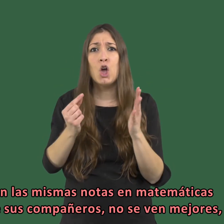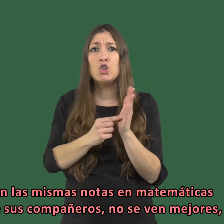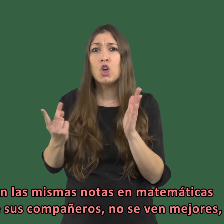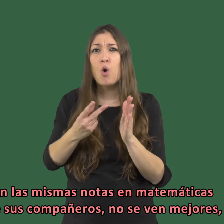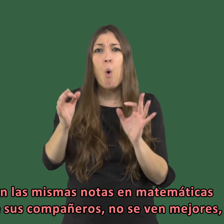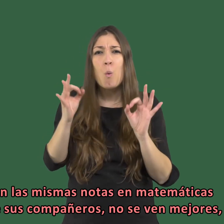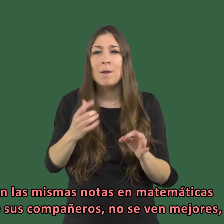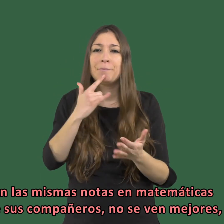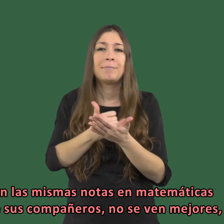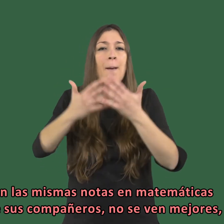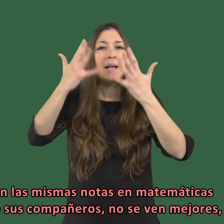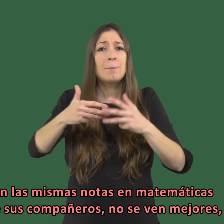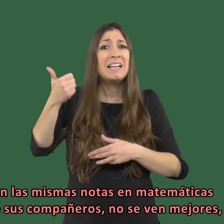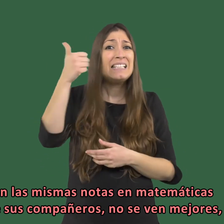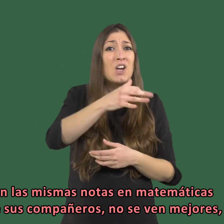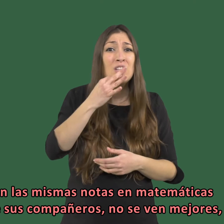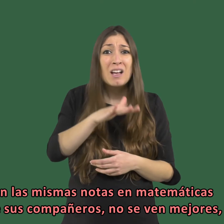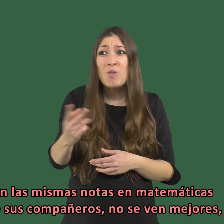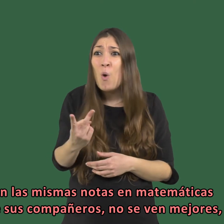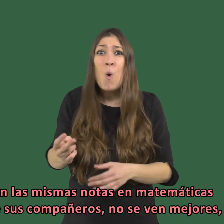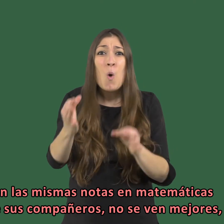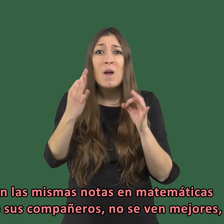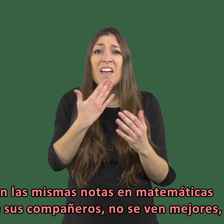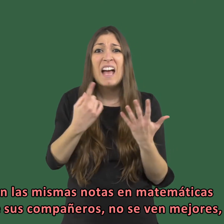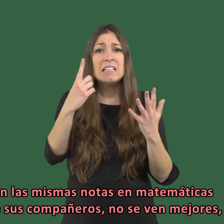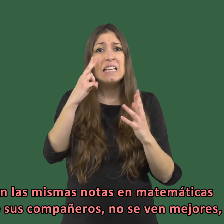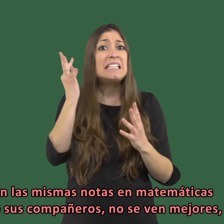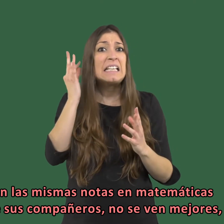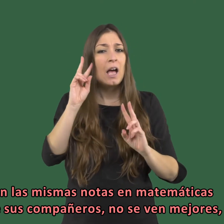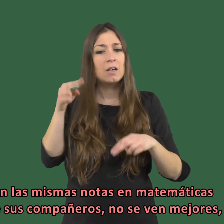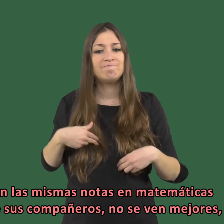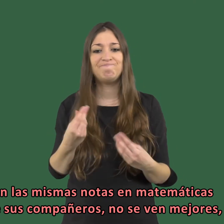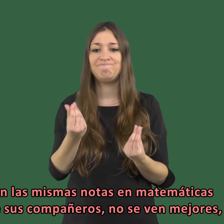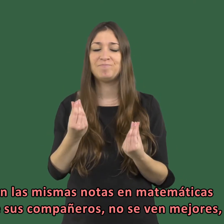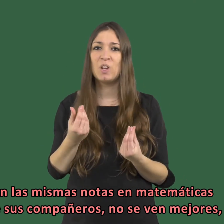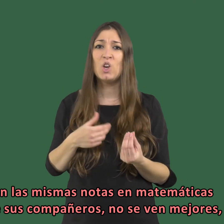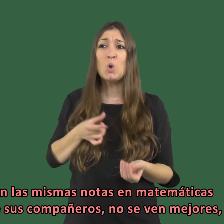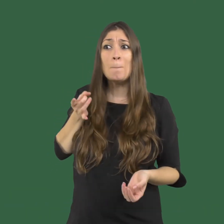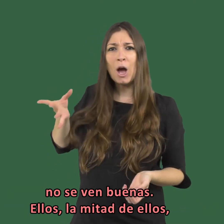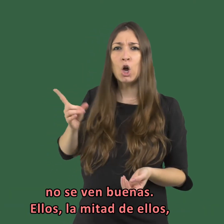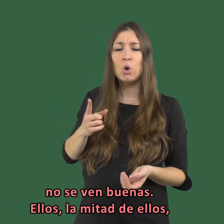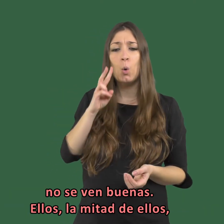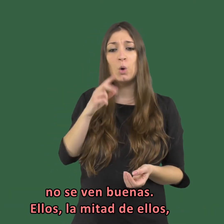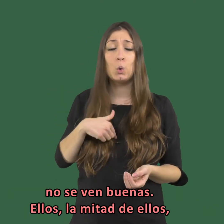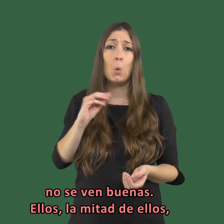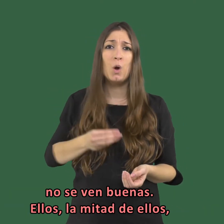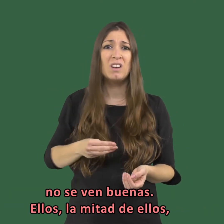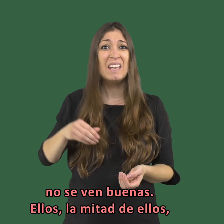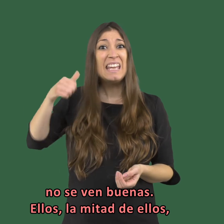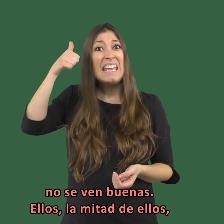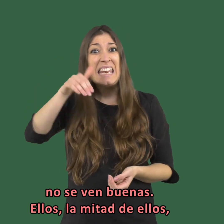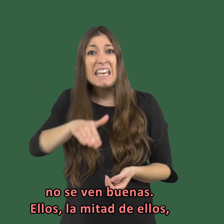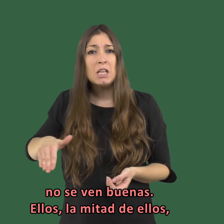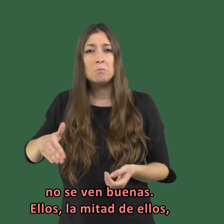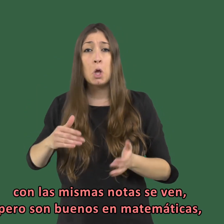las mismas notas en matemáticas que sus compañeros, no se ven mejores o no se ven buenas. Ellos, la